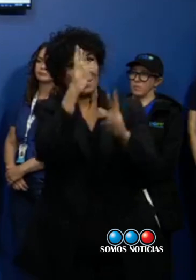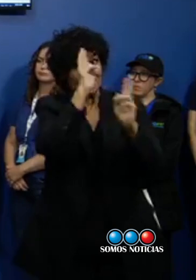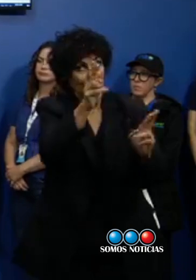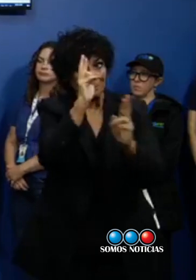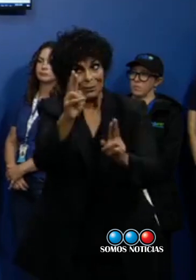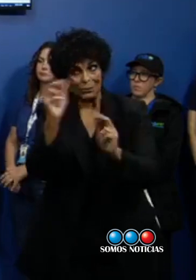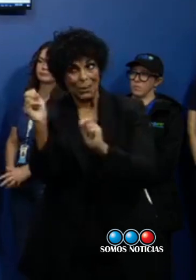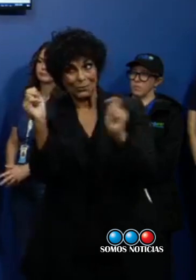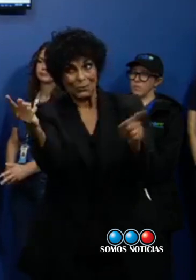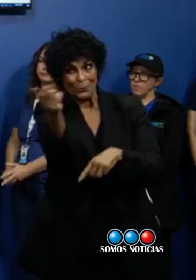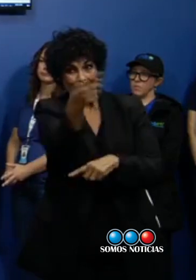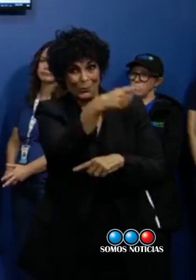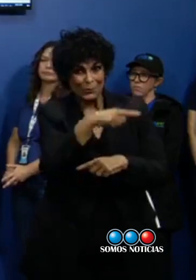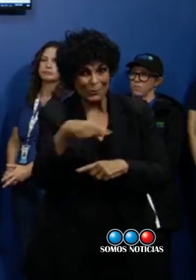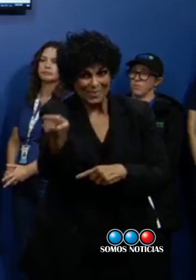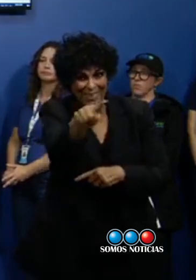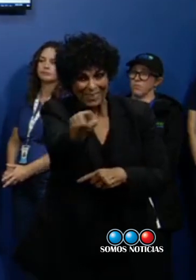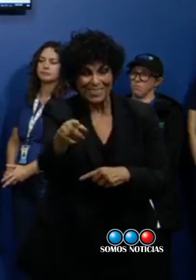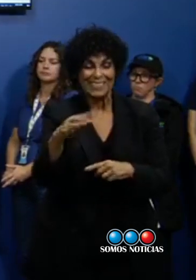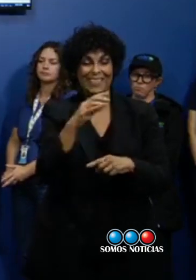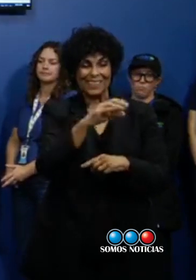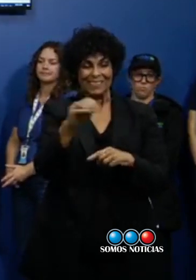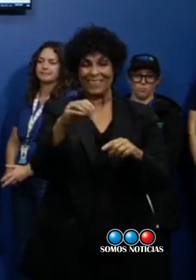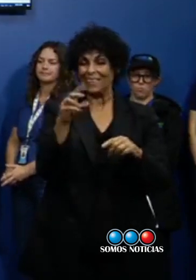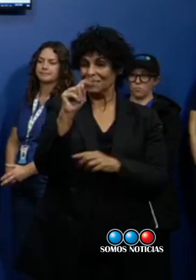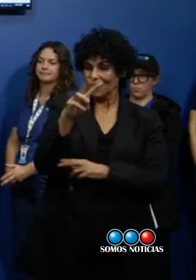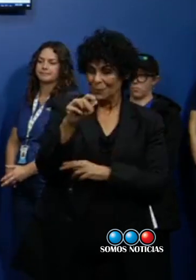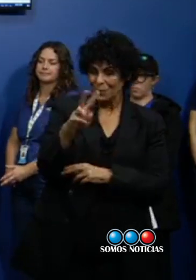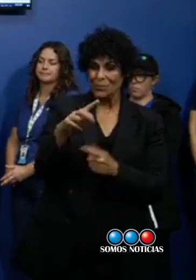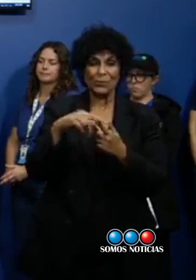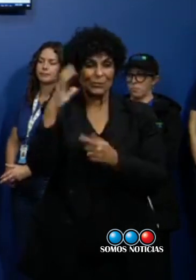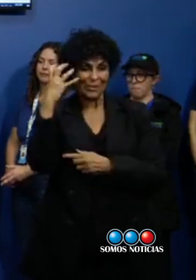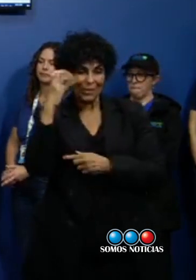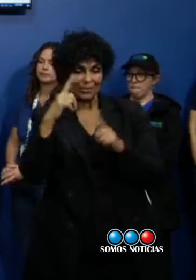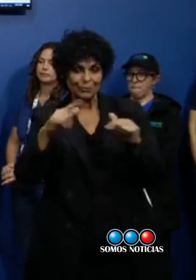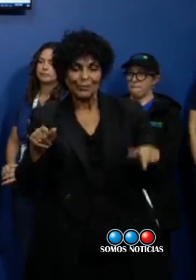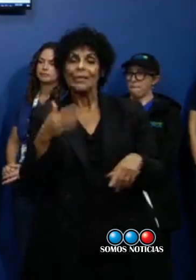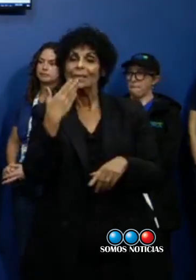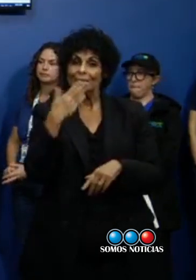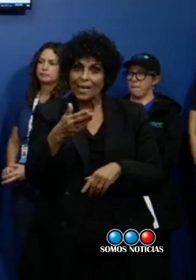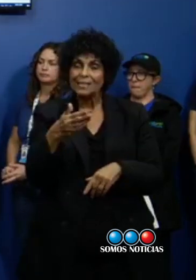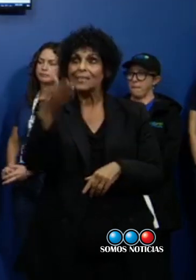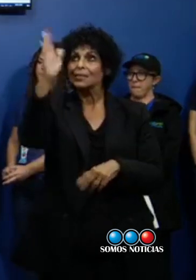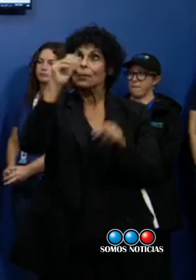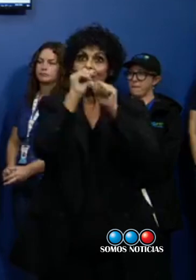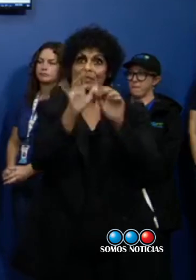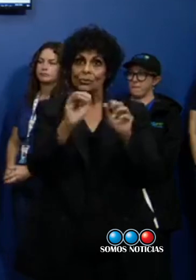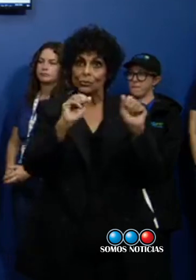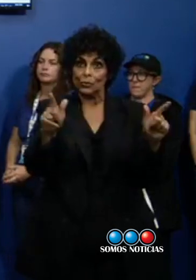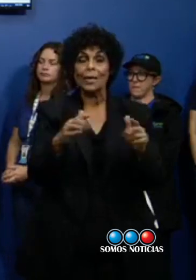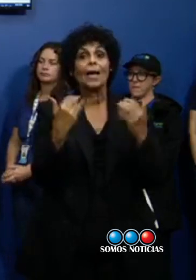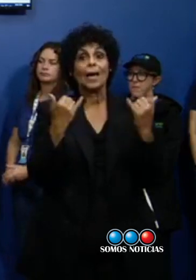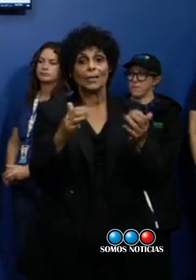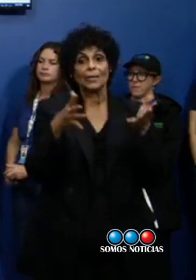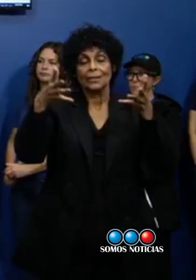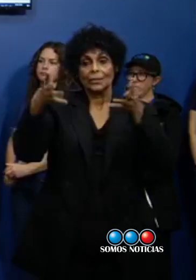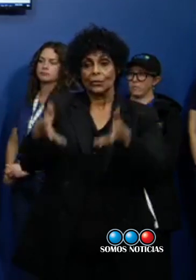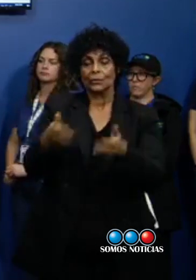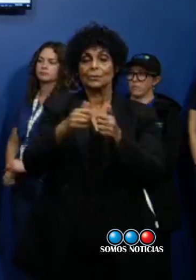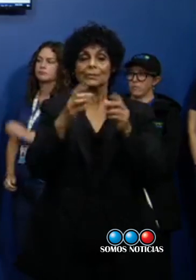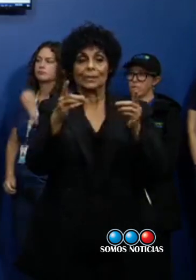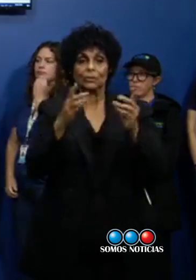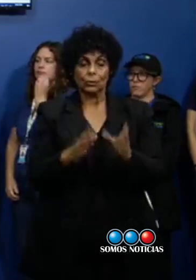para ustedes Gracias y bendiciones a todos y ahora los dejo con aliv Suárez